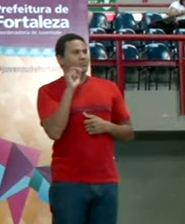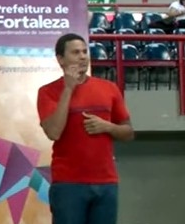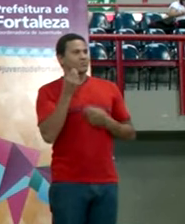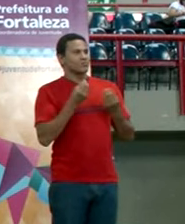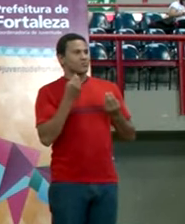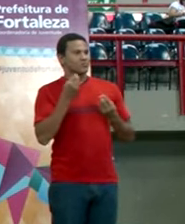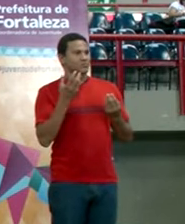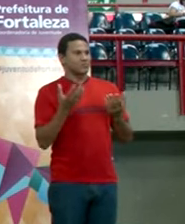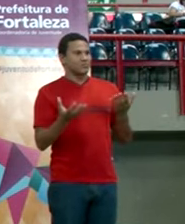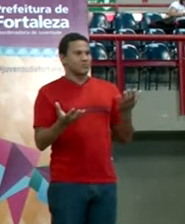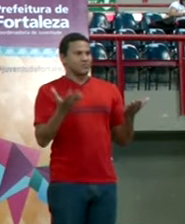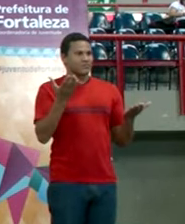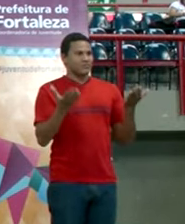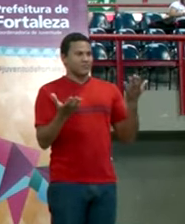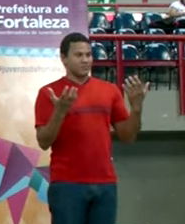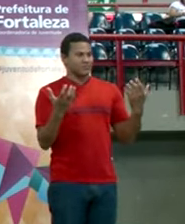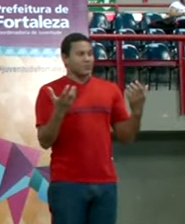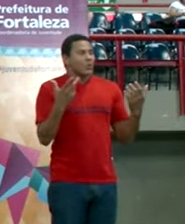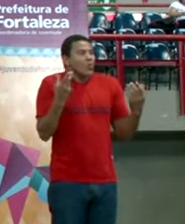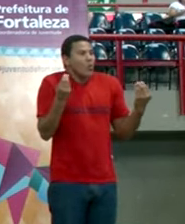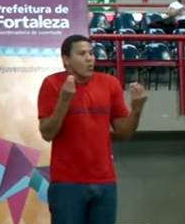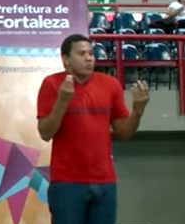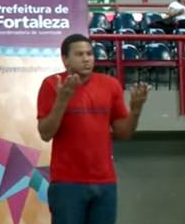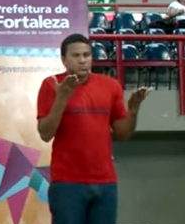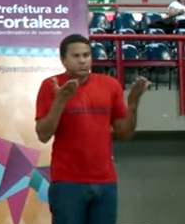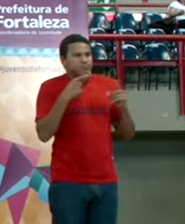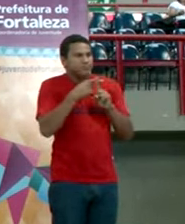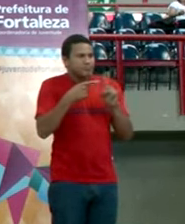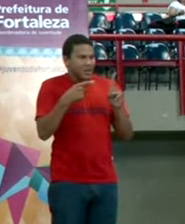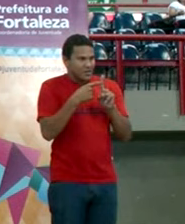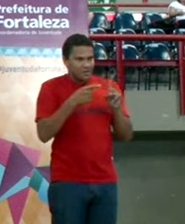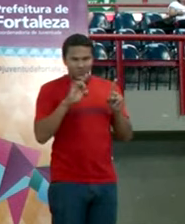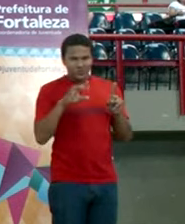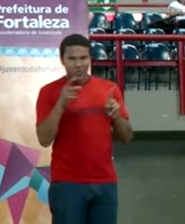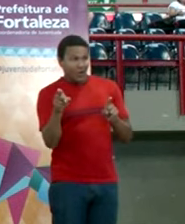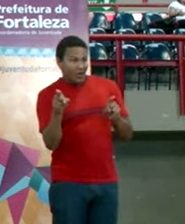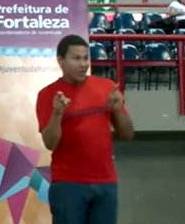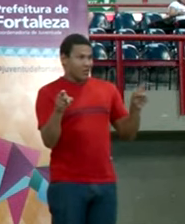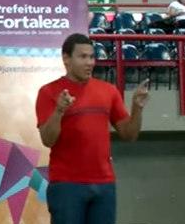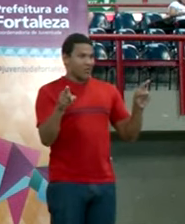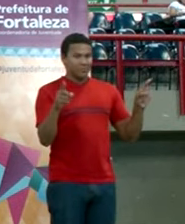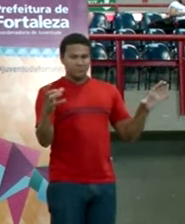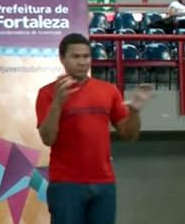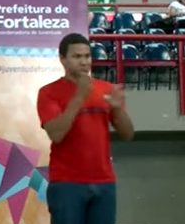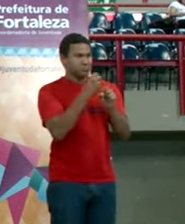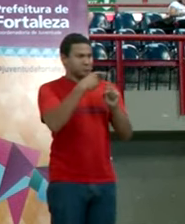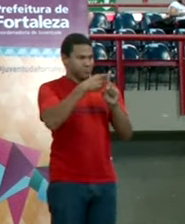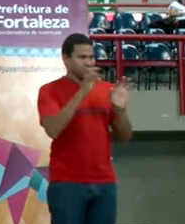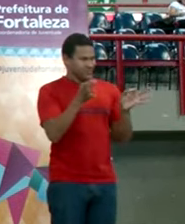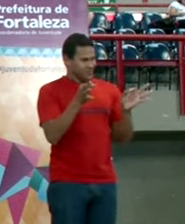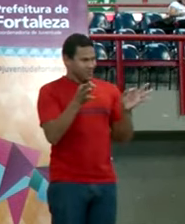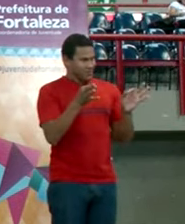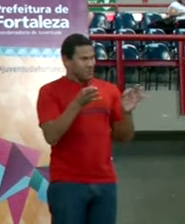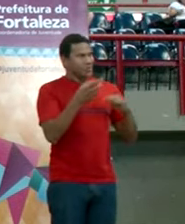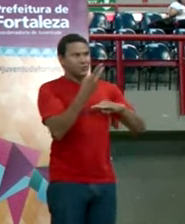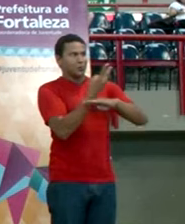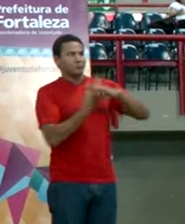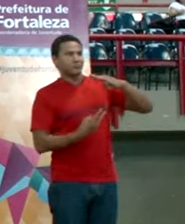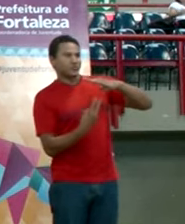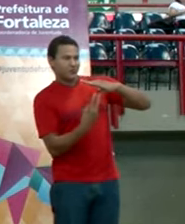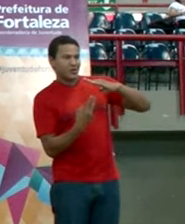uma média aritmética o que que eu faria somaria Os dois ia dividir por quanto por dois não foram duas provas